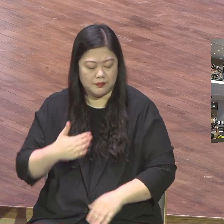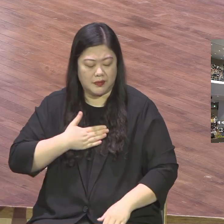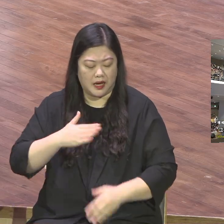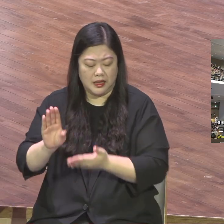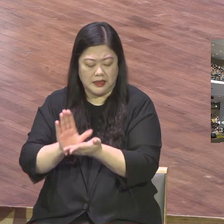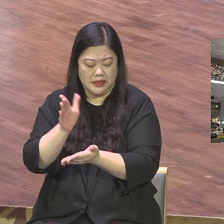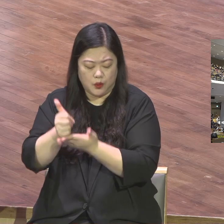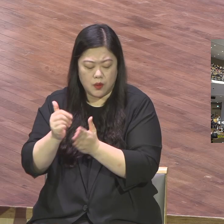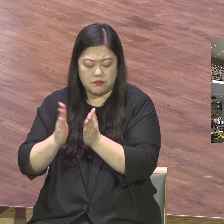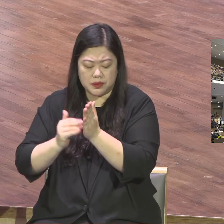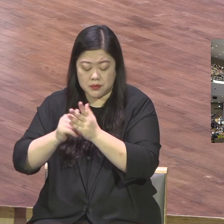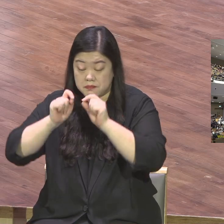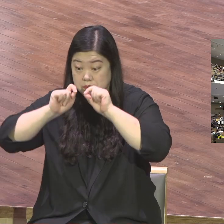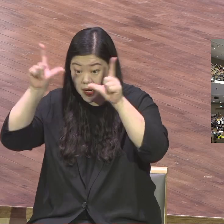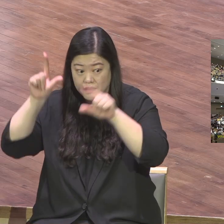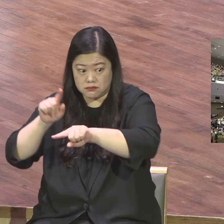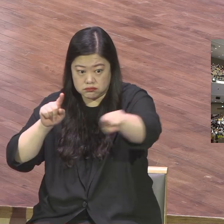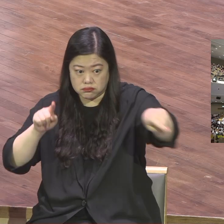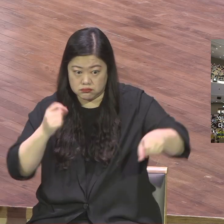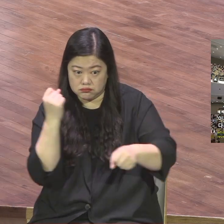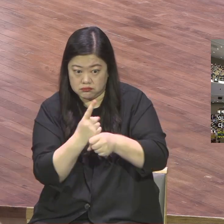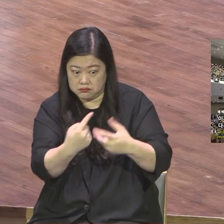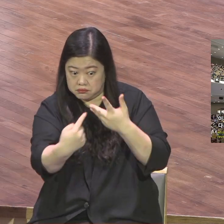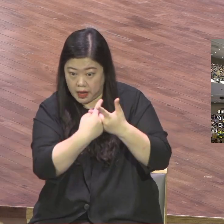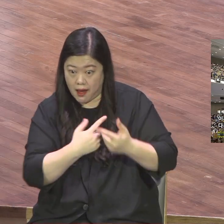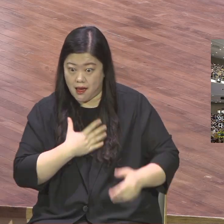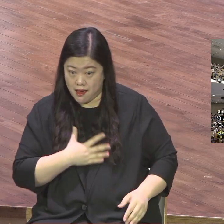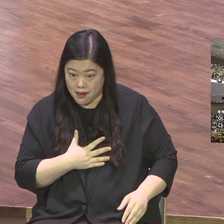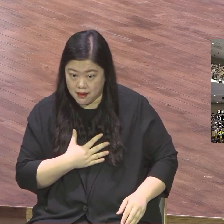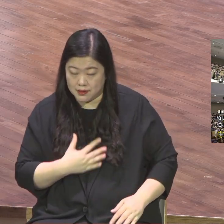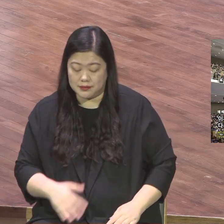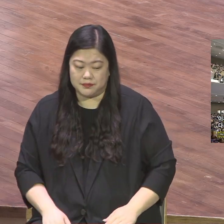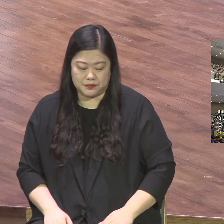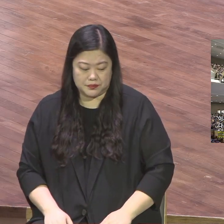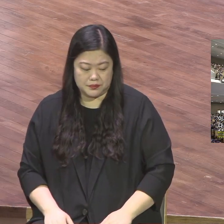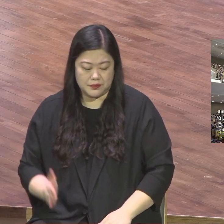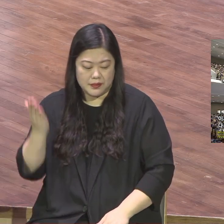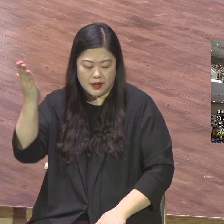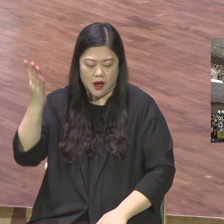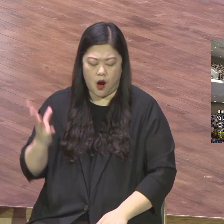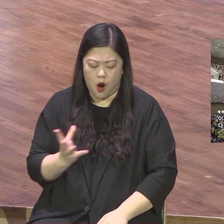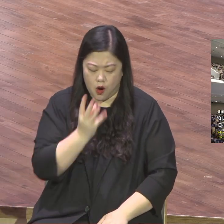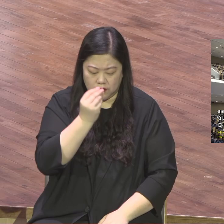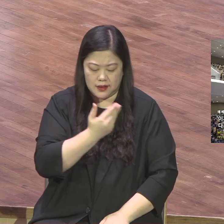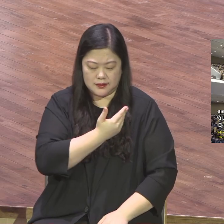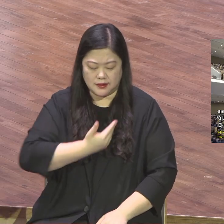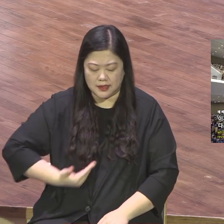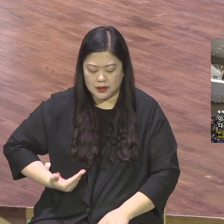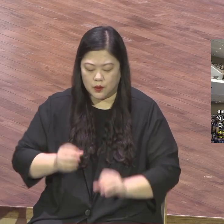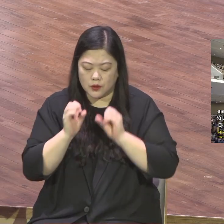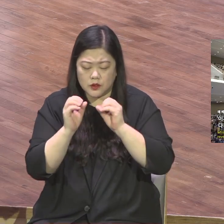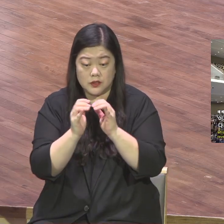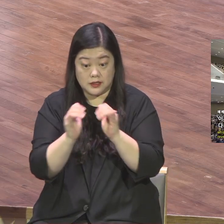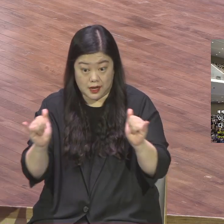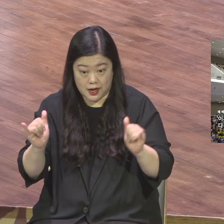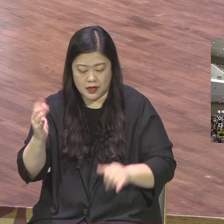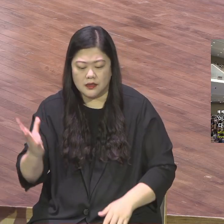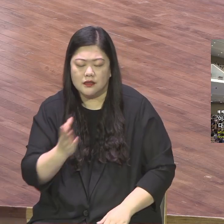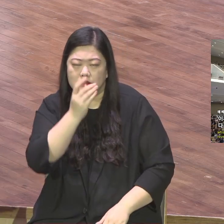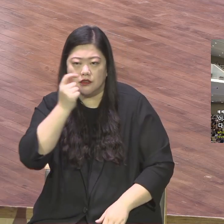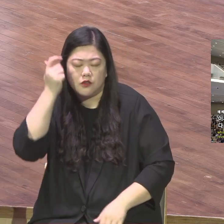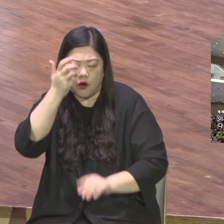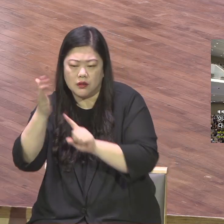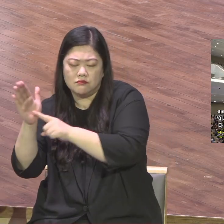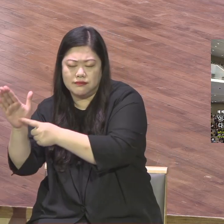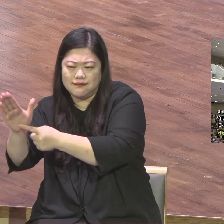내가 그리스도의 비밀을 깨달은 것을 너희가 알 수 있으리라. 이제 그의 거룩한 사도들과 선지자들에게 성령으로 나타내신 것